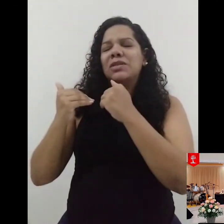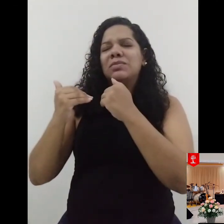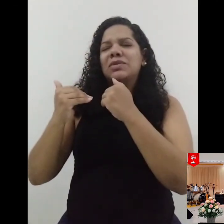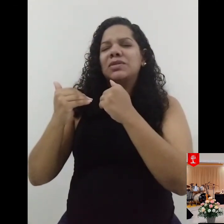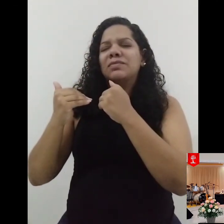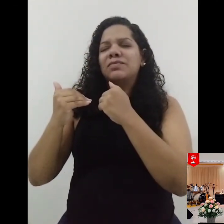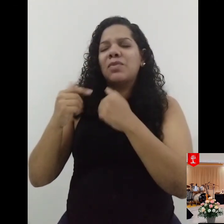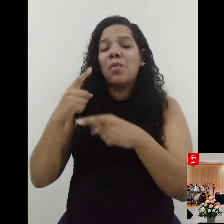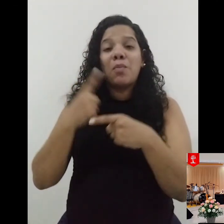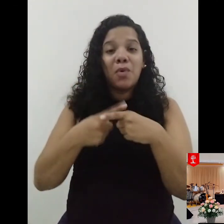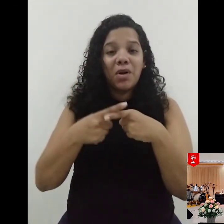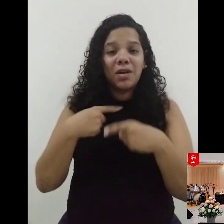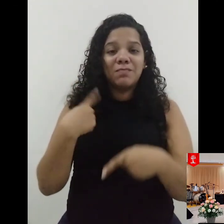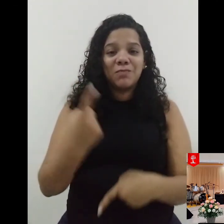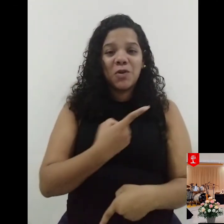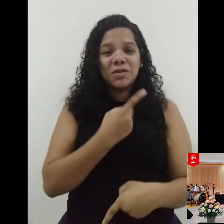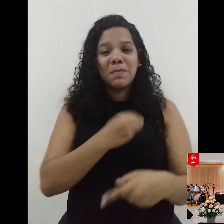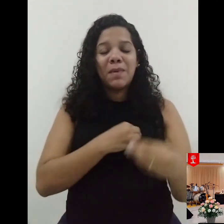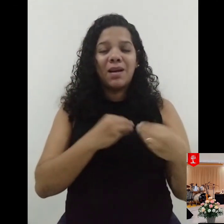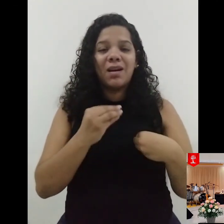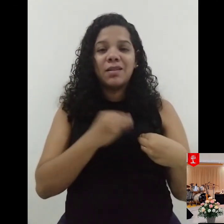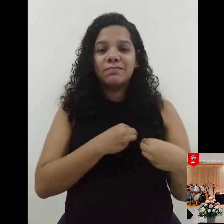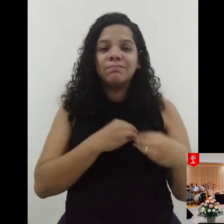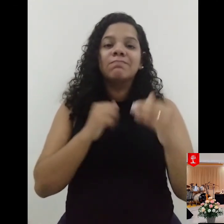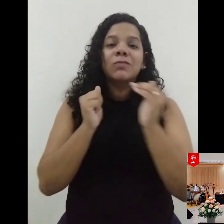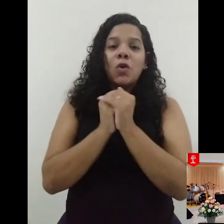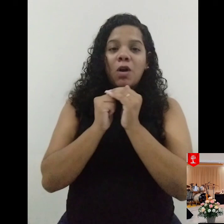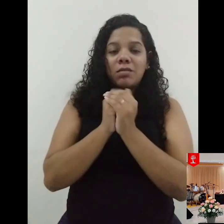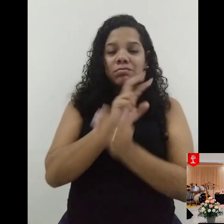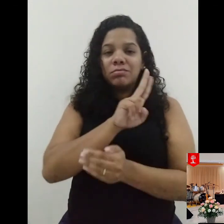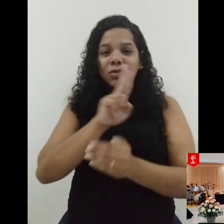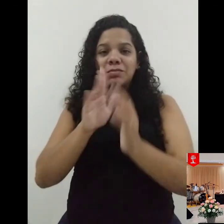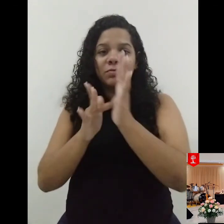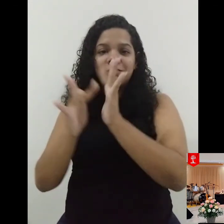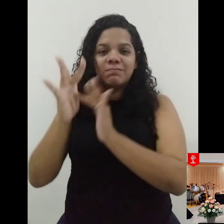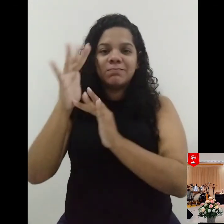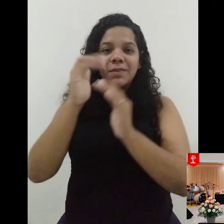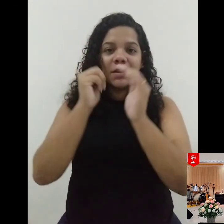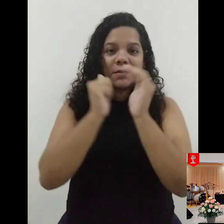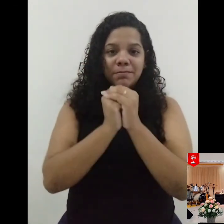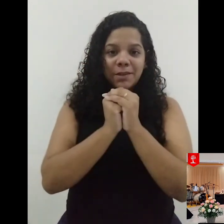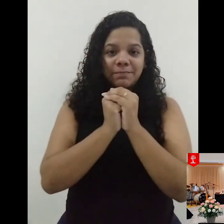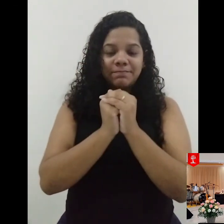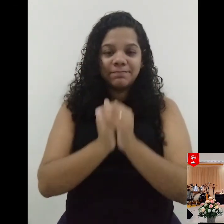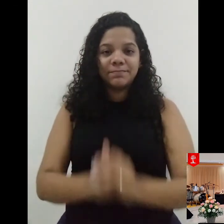abençoe você, tenha uma noite excelente na presença do Senhor. Amém.